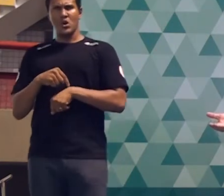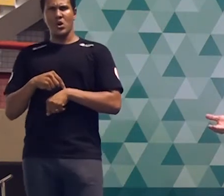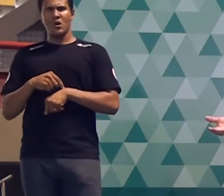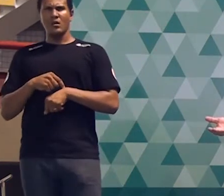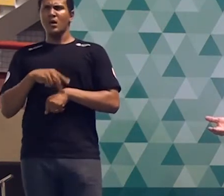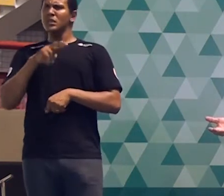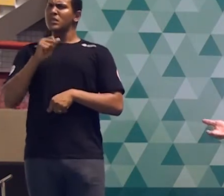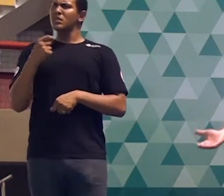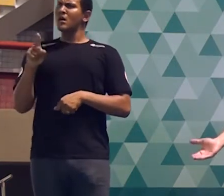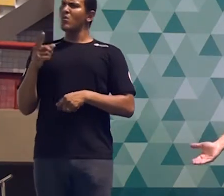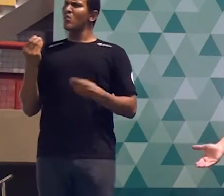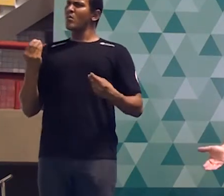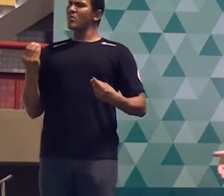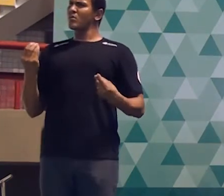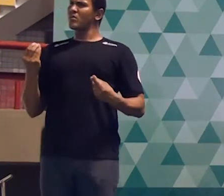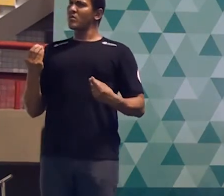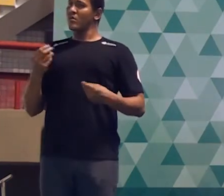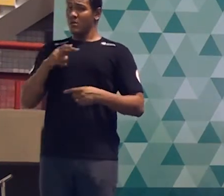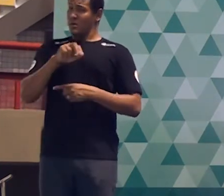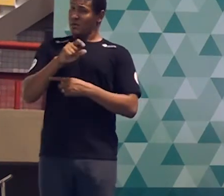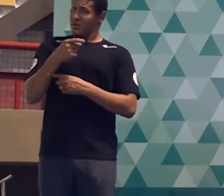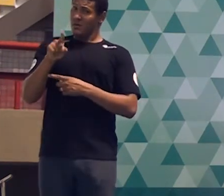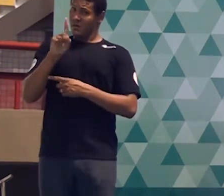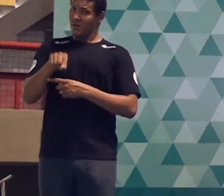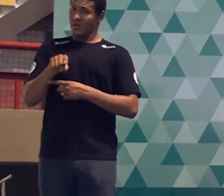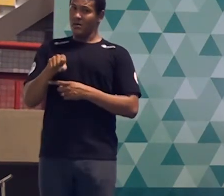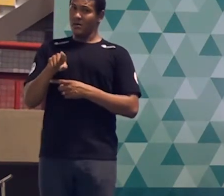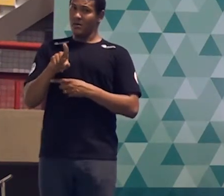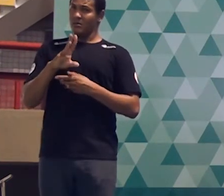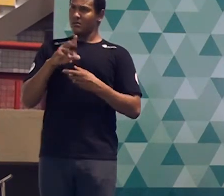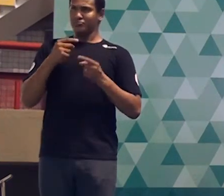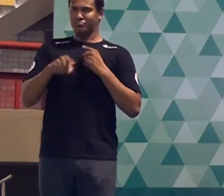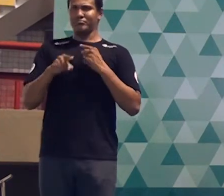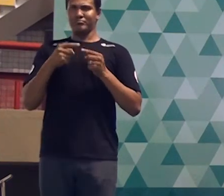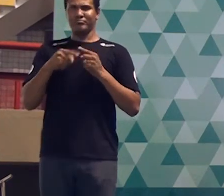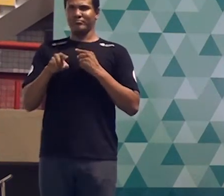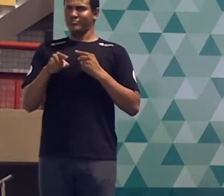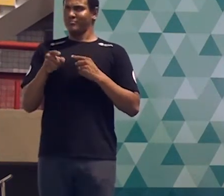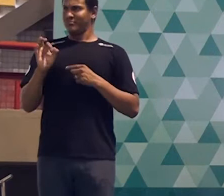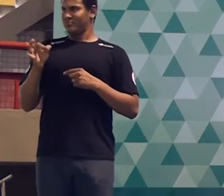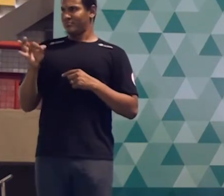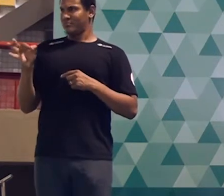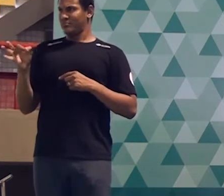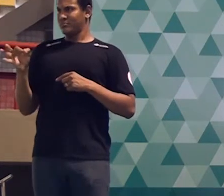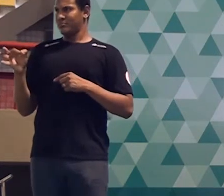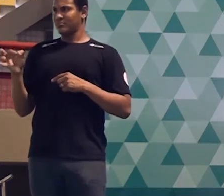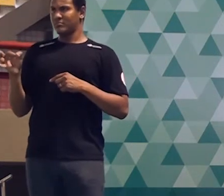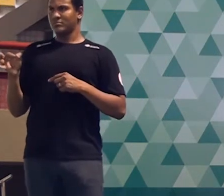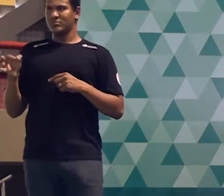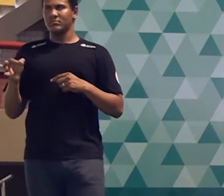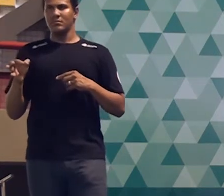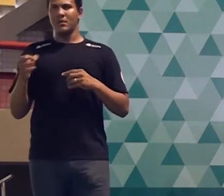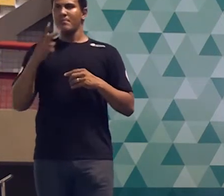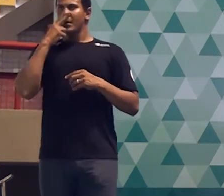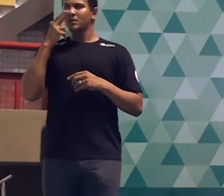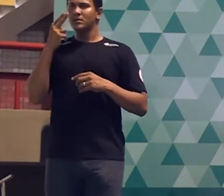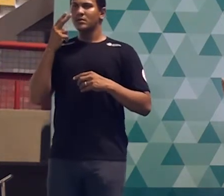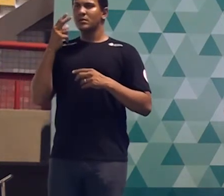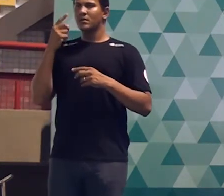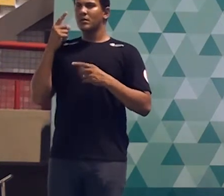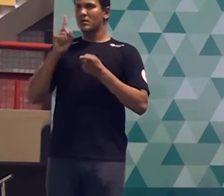que o não? Esse não está incoerente, né? Então a linguagem, o balançado da cabeça, o olhar